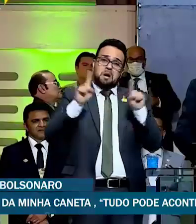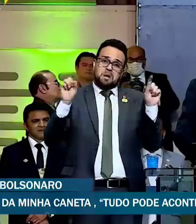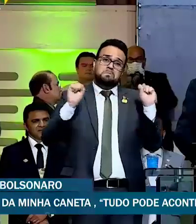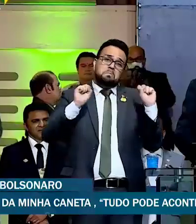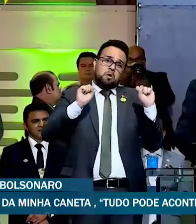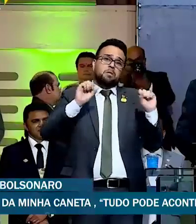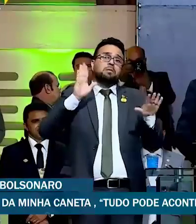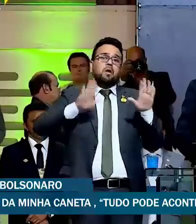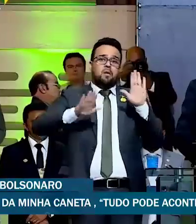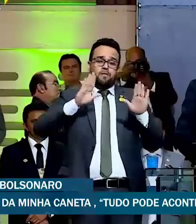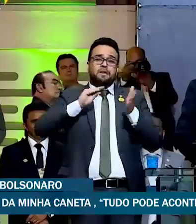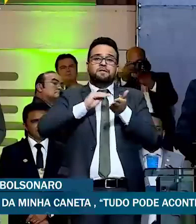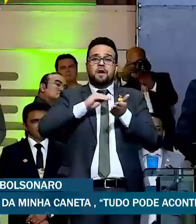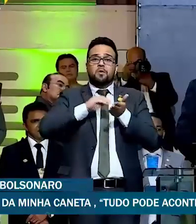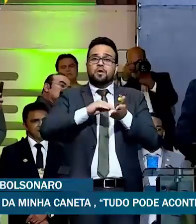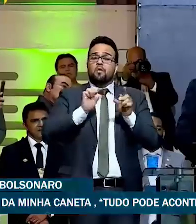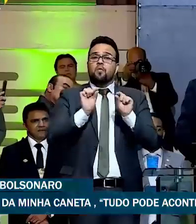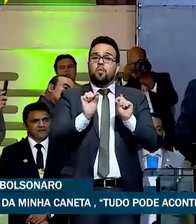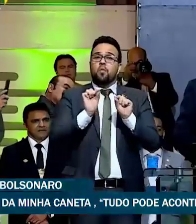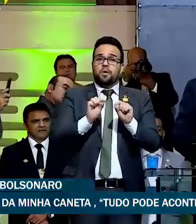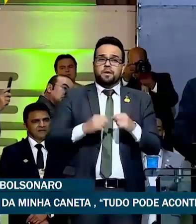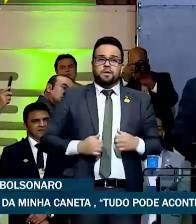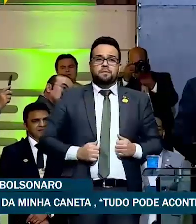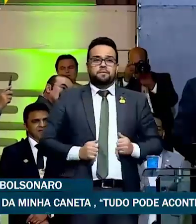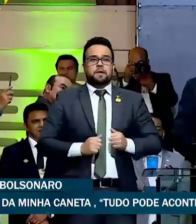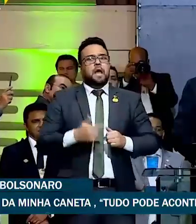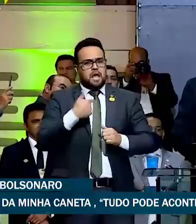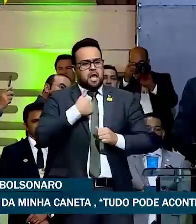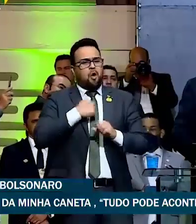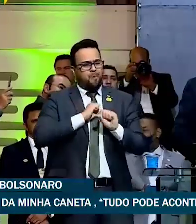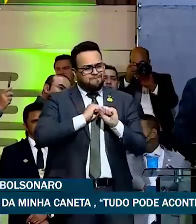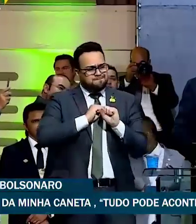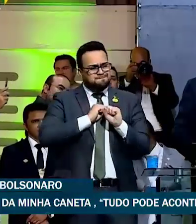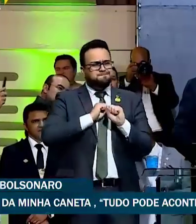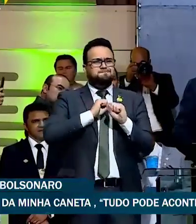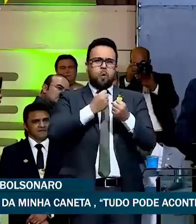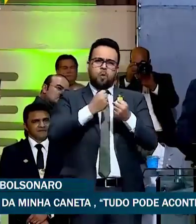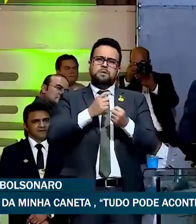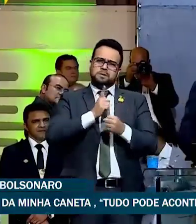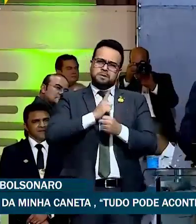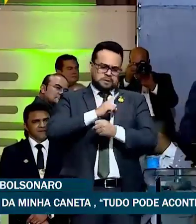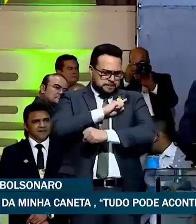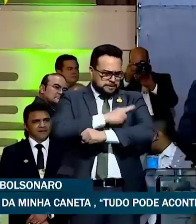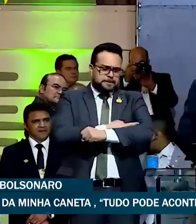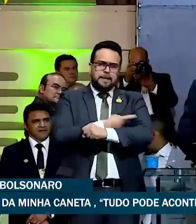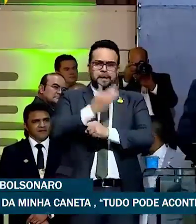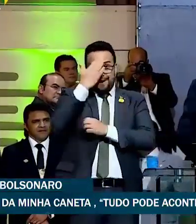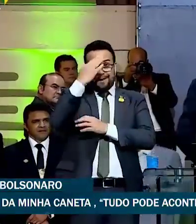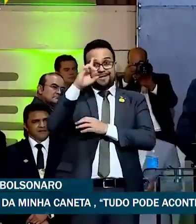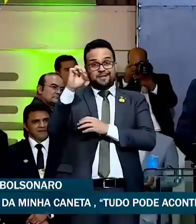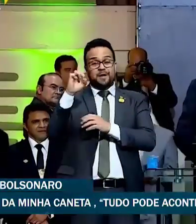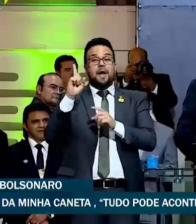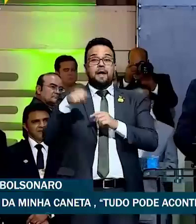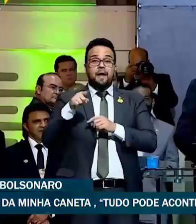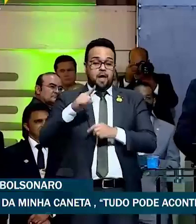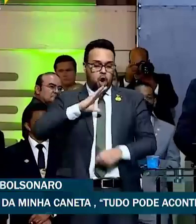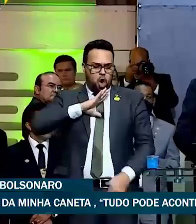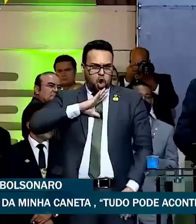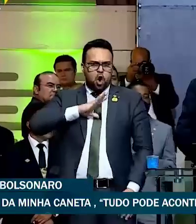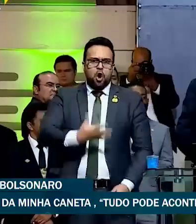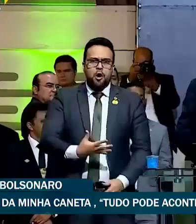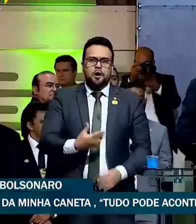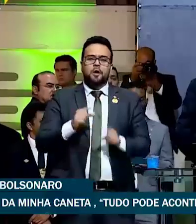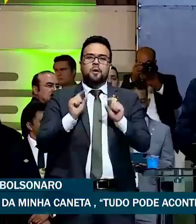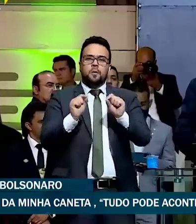que nos faltava, e eu tenho forças, graças a Deus, é coragem